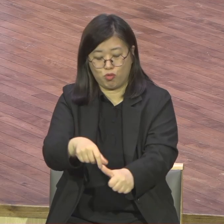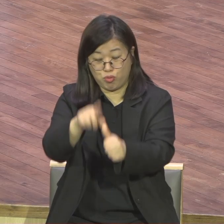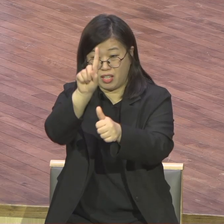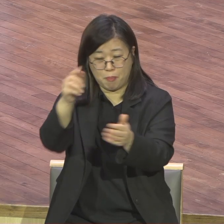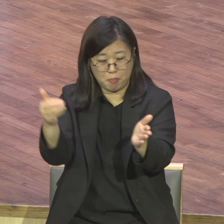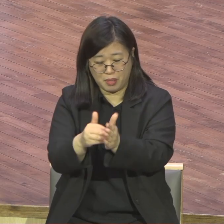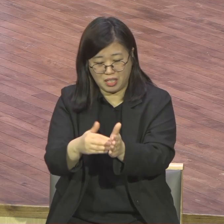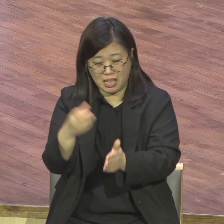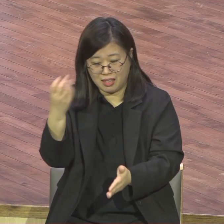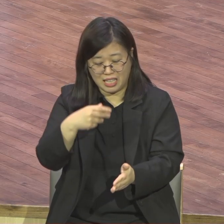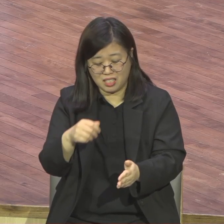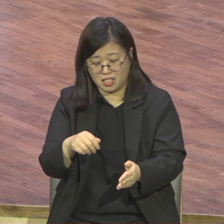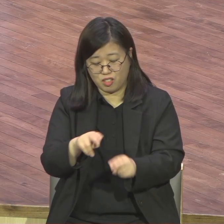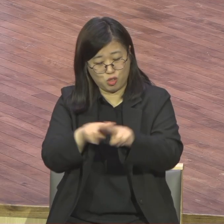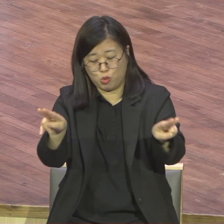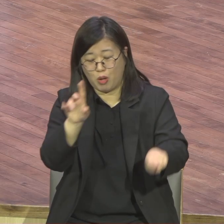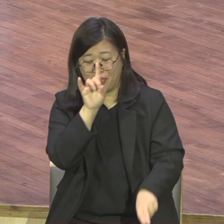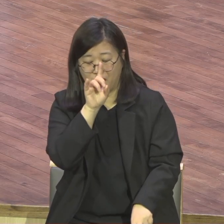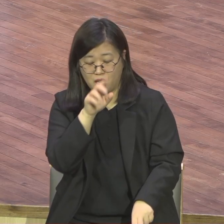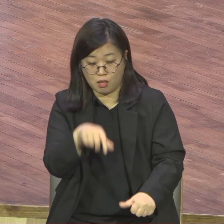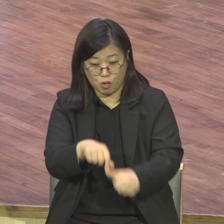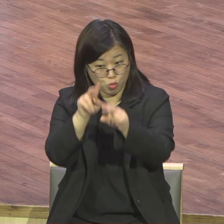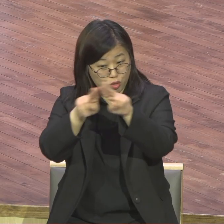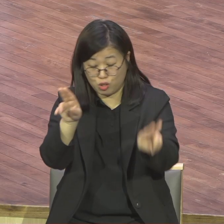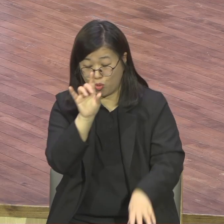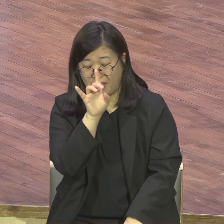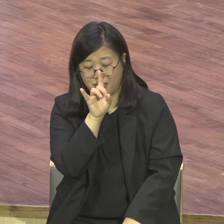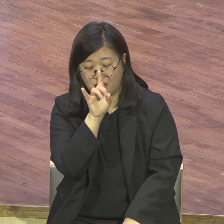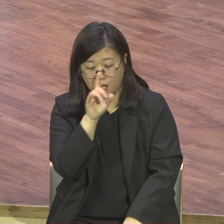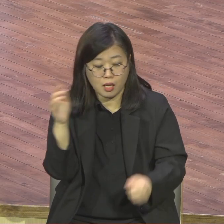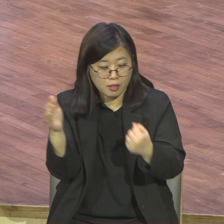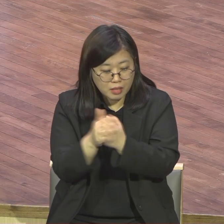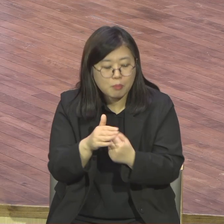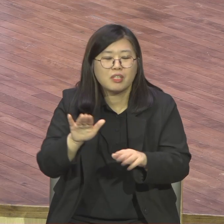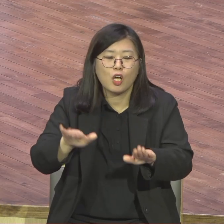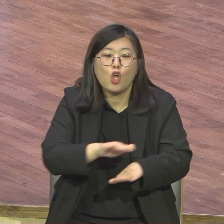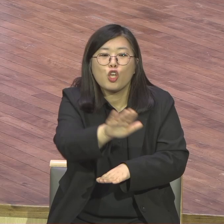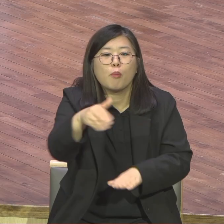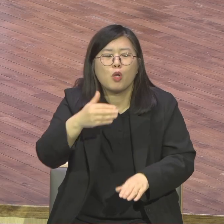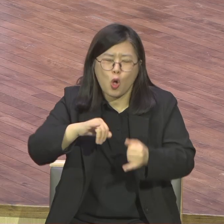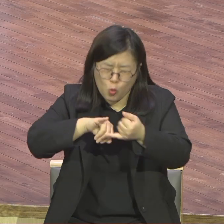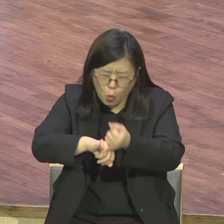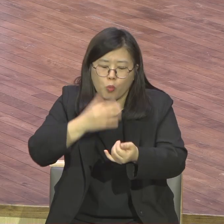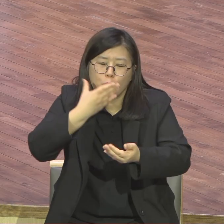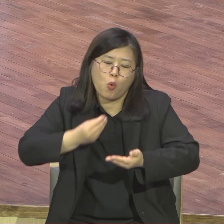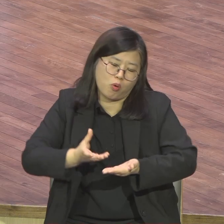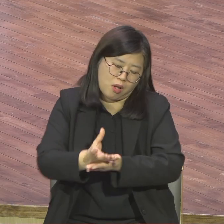여러분이 이 교회가 시긴대로 하면 어떻게 되느냐 영적